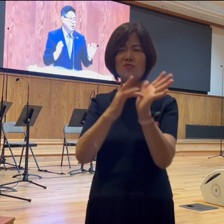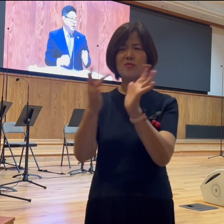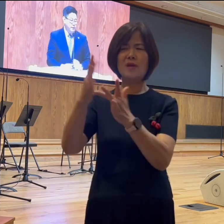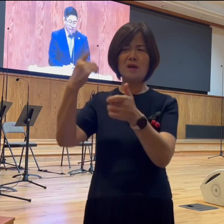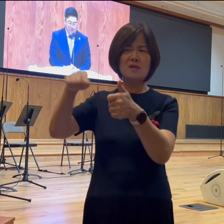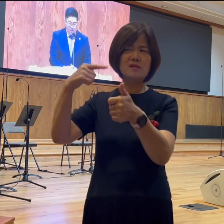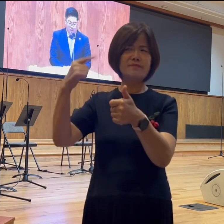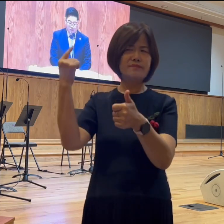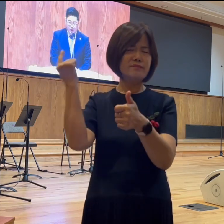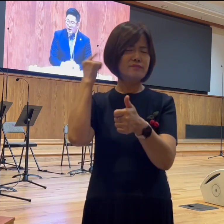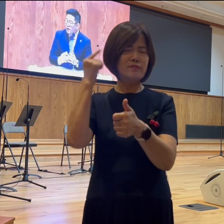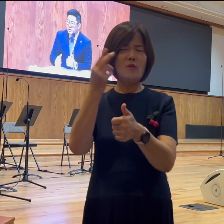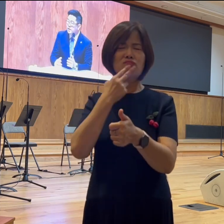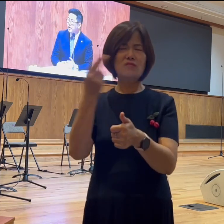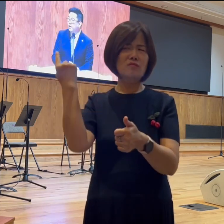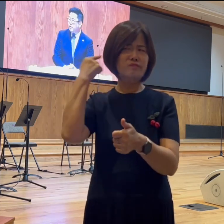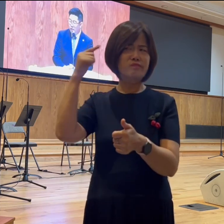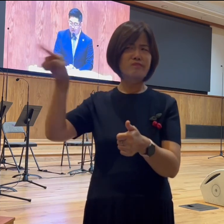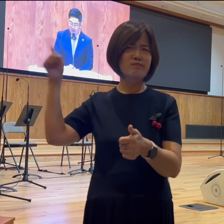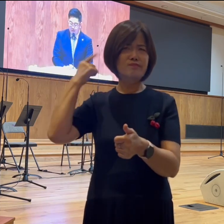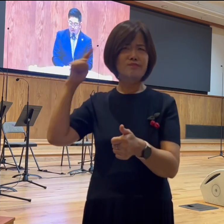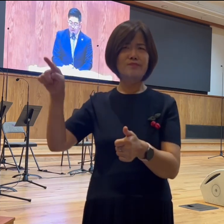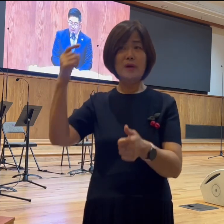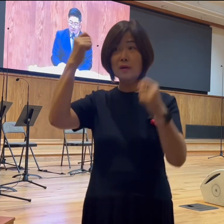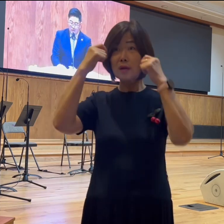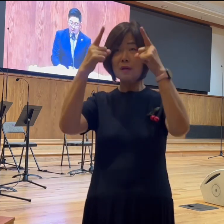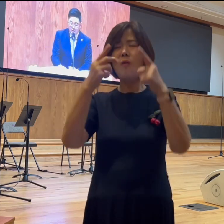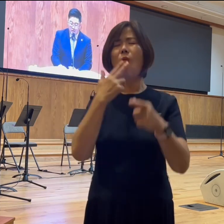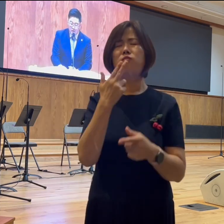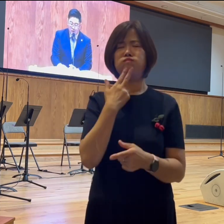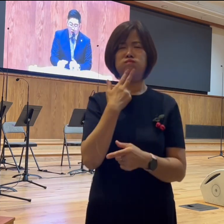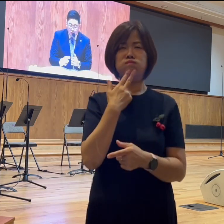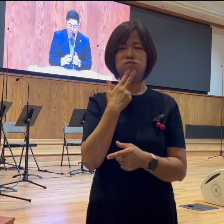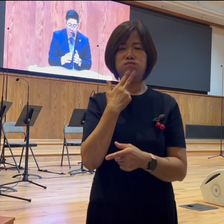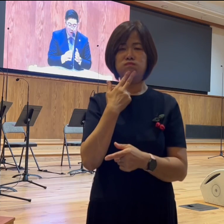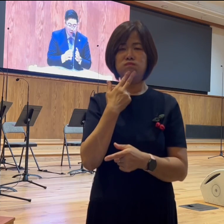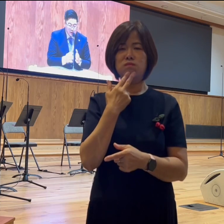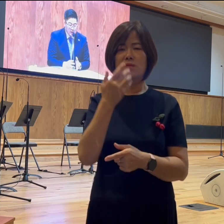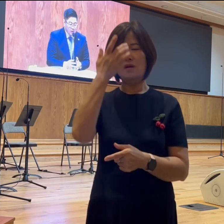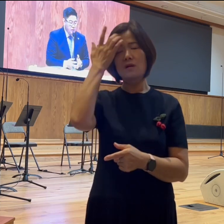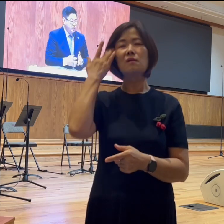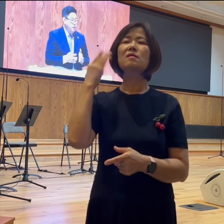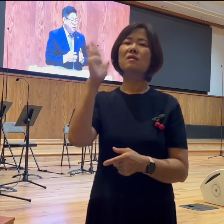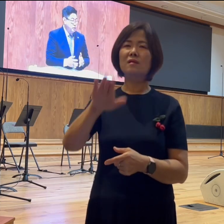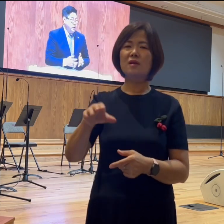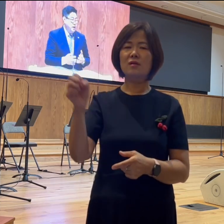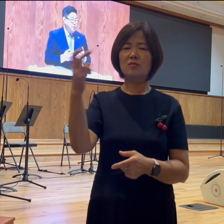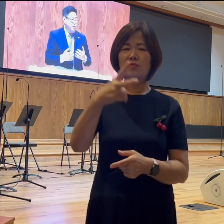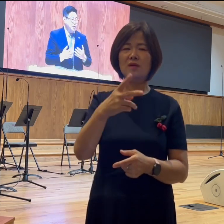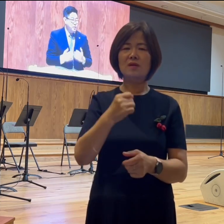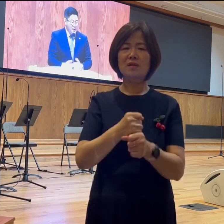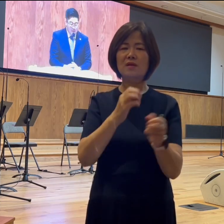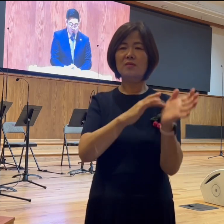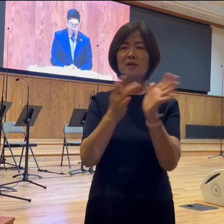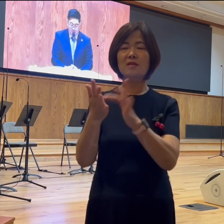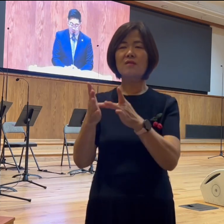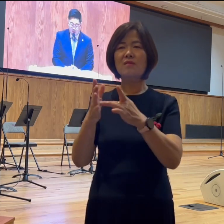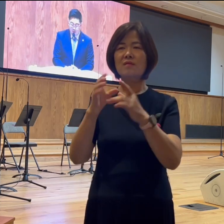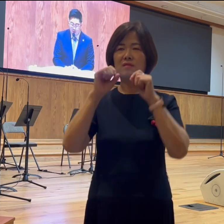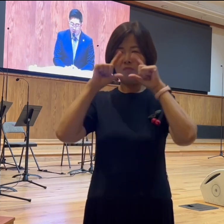않아요. 깨달아지지 않아요. 그런데 또 다시 그런 그들에게 예수님께서